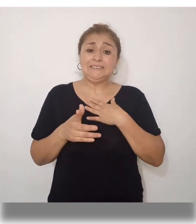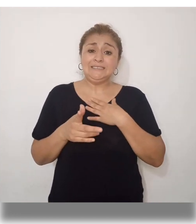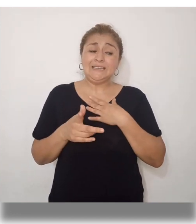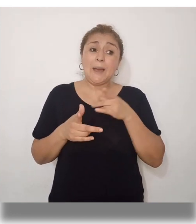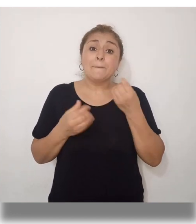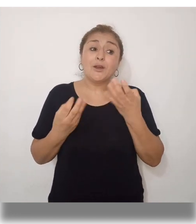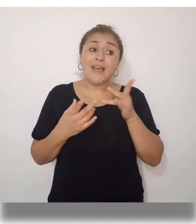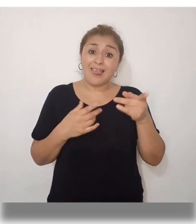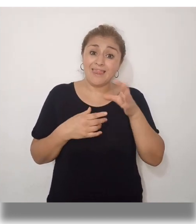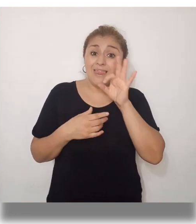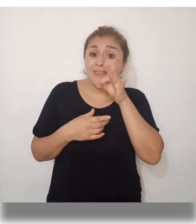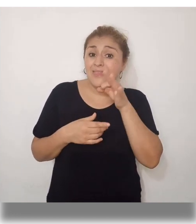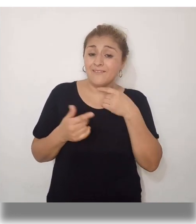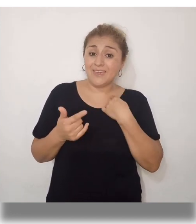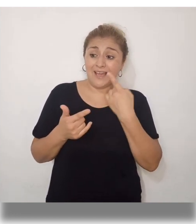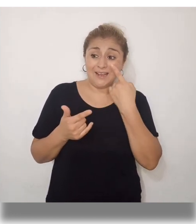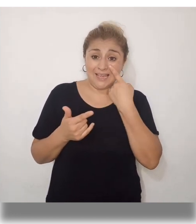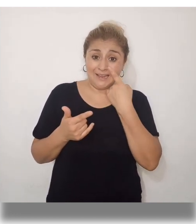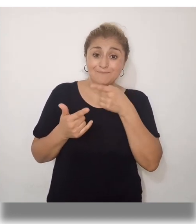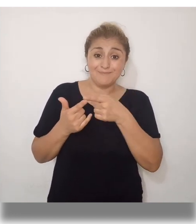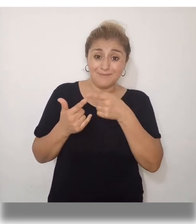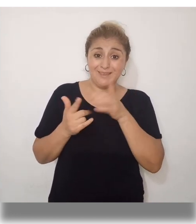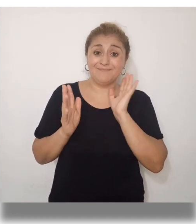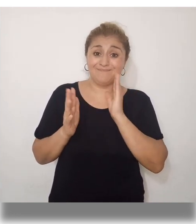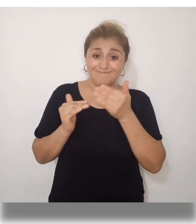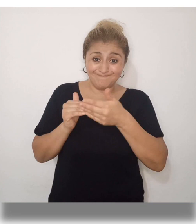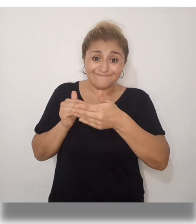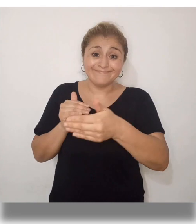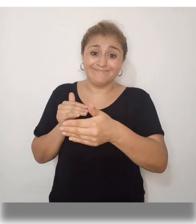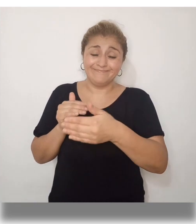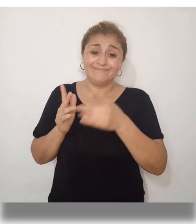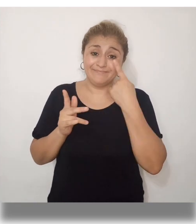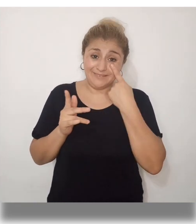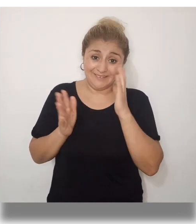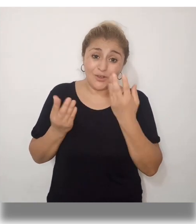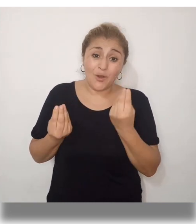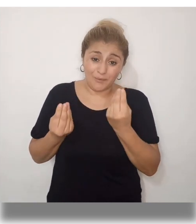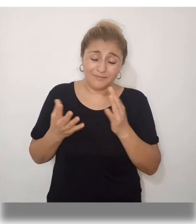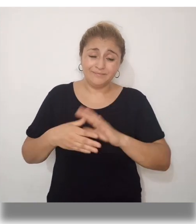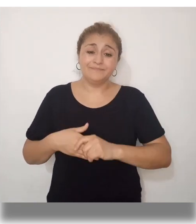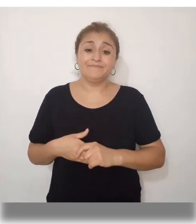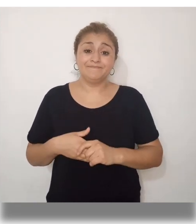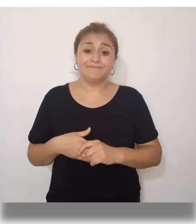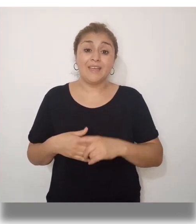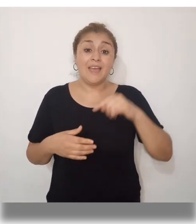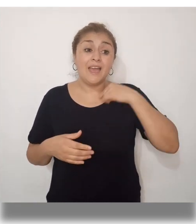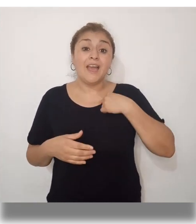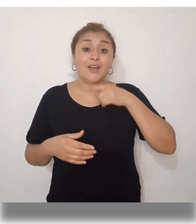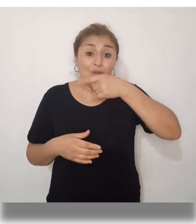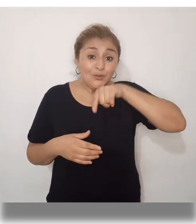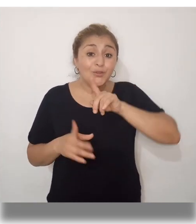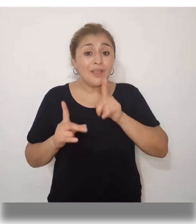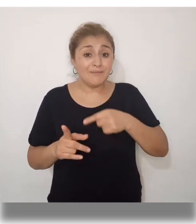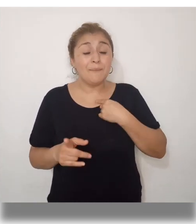reflexionar y madurar muchas de las situaciones difíciles que pasamos